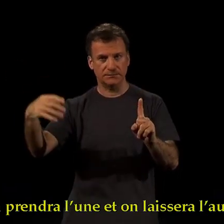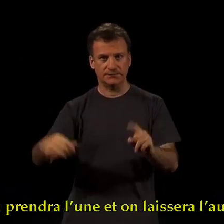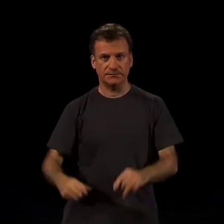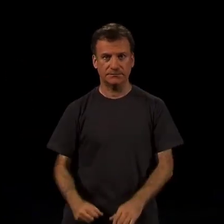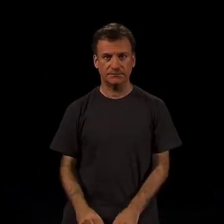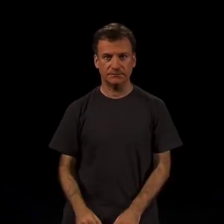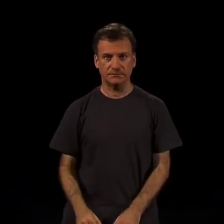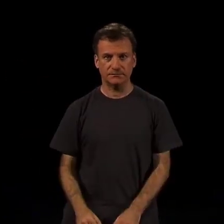l'autre.